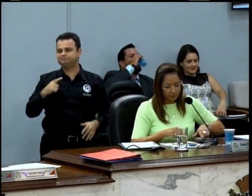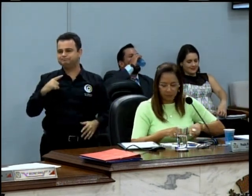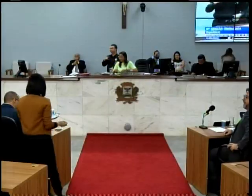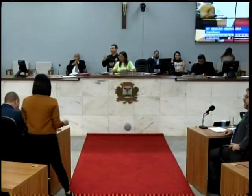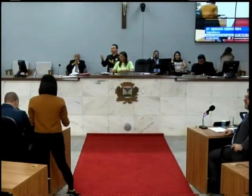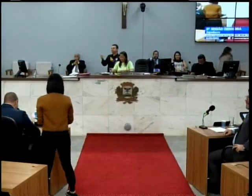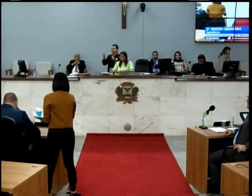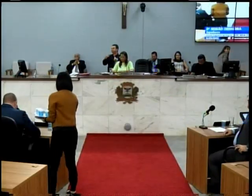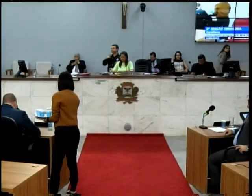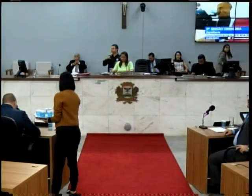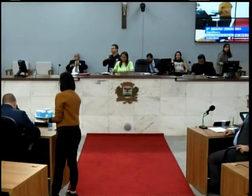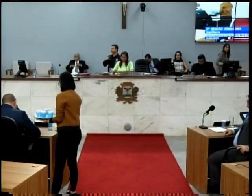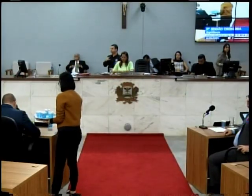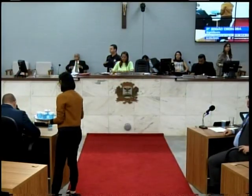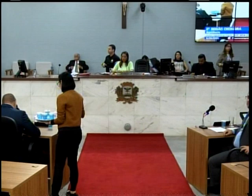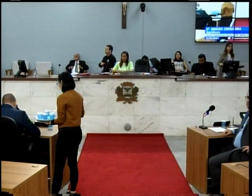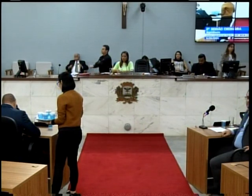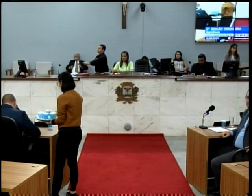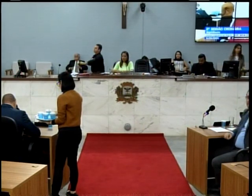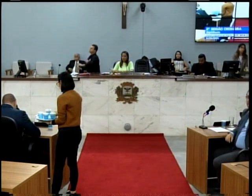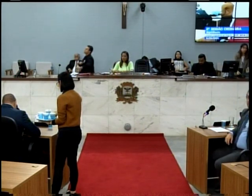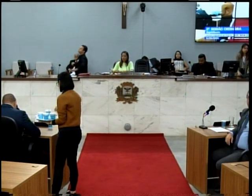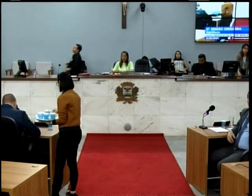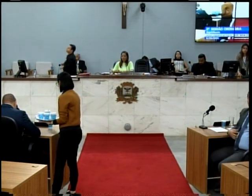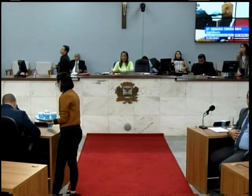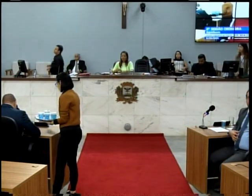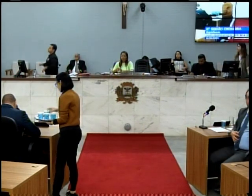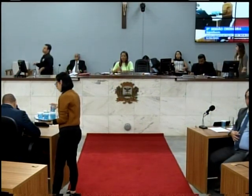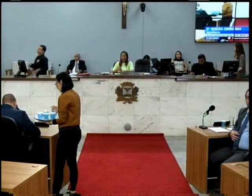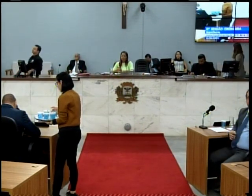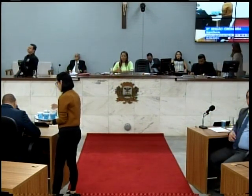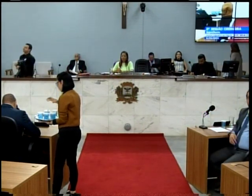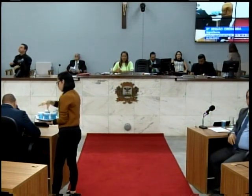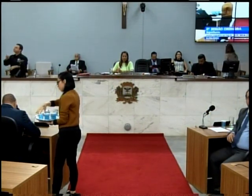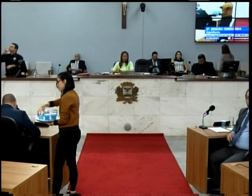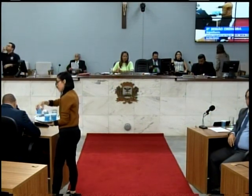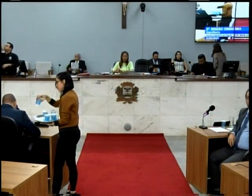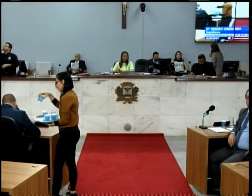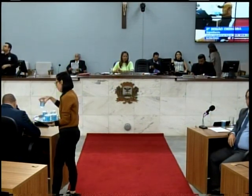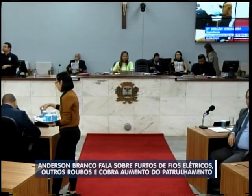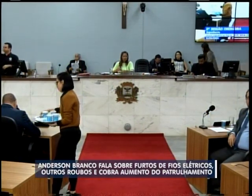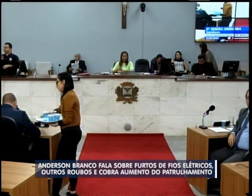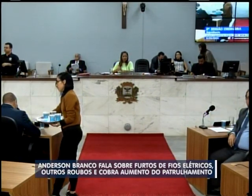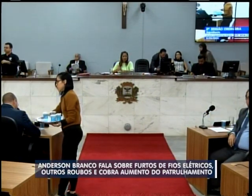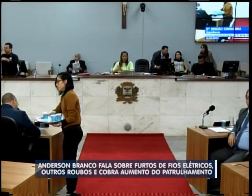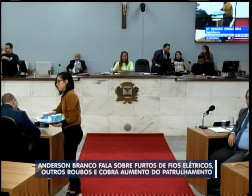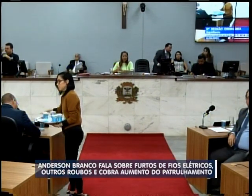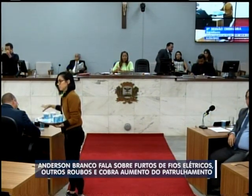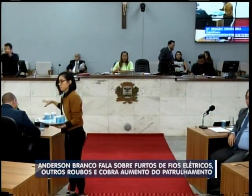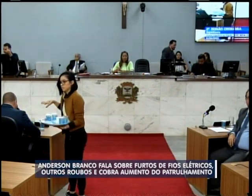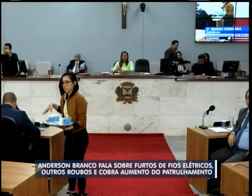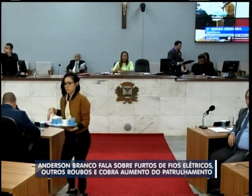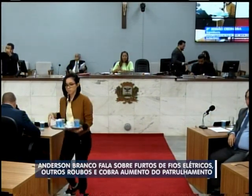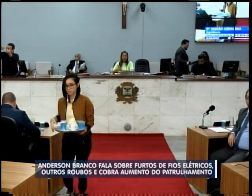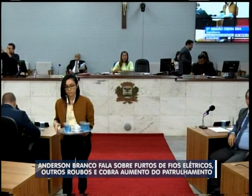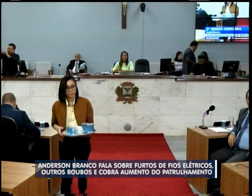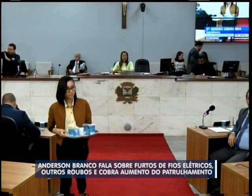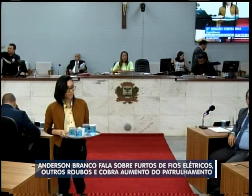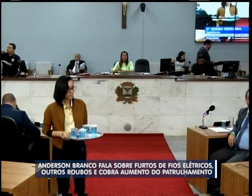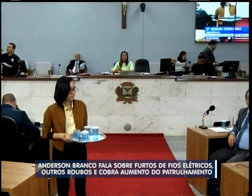receptores, eles compram barato e deixam esse grande prejuízo, que é o cobre. E pasme, vereadores,